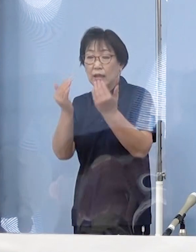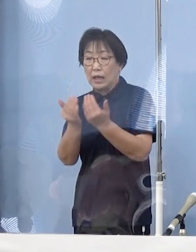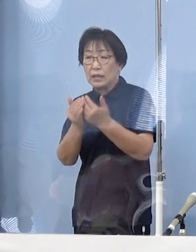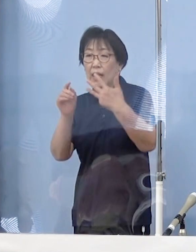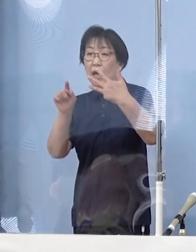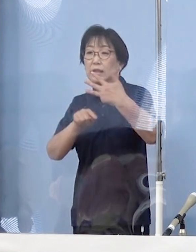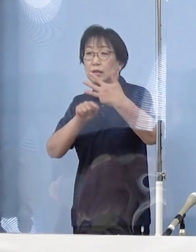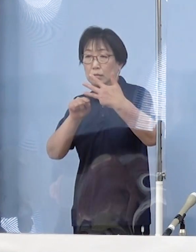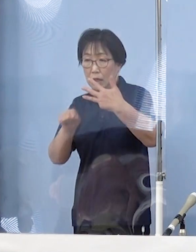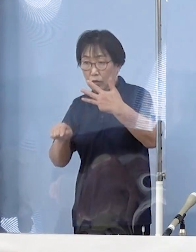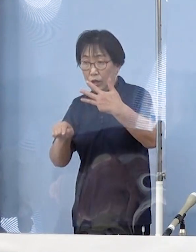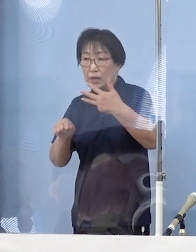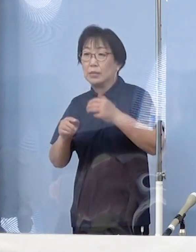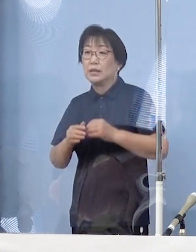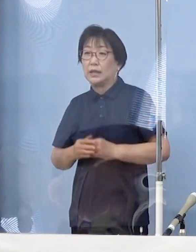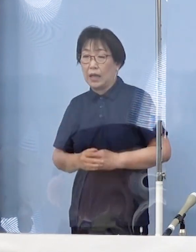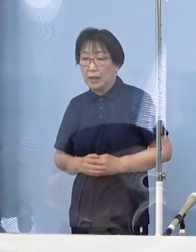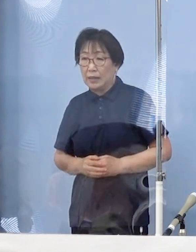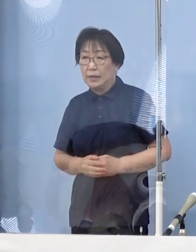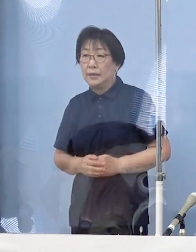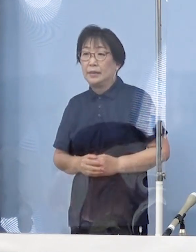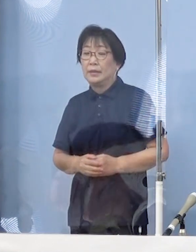ました。